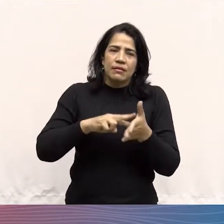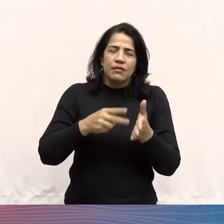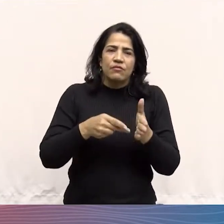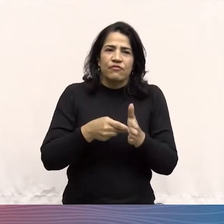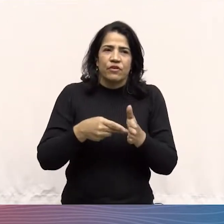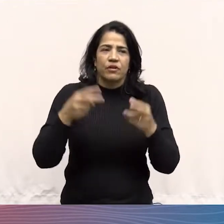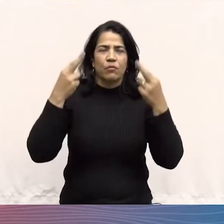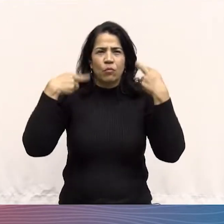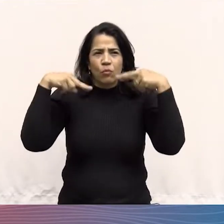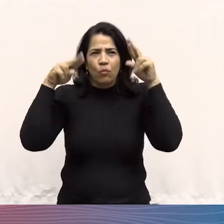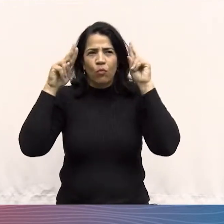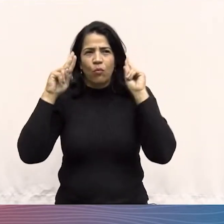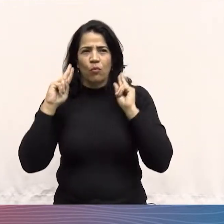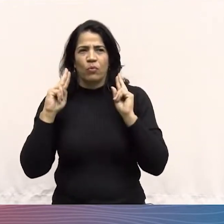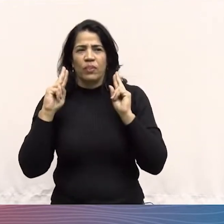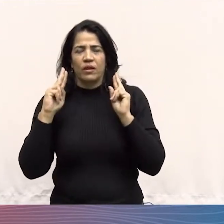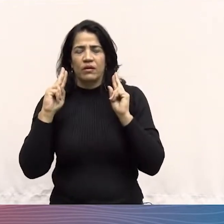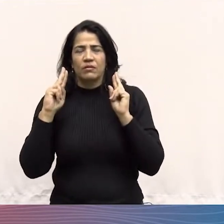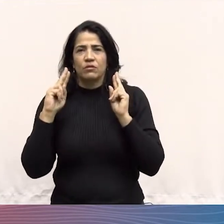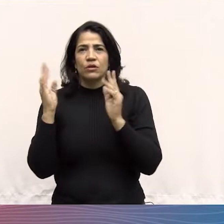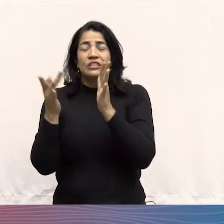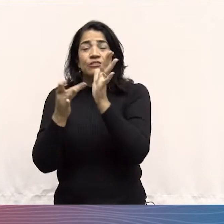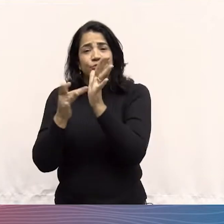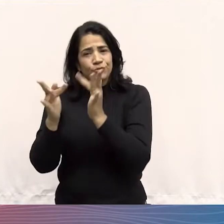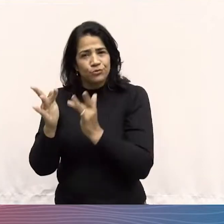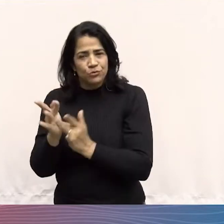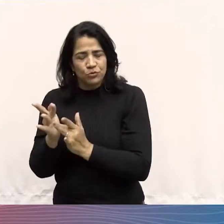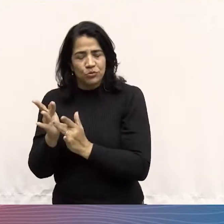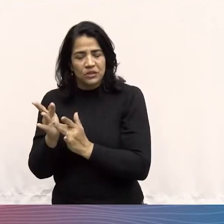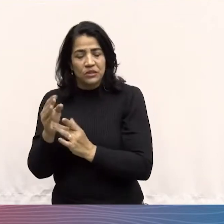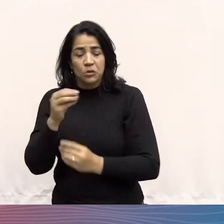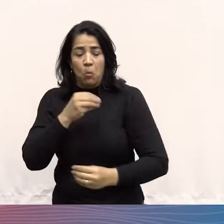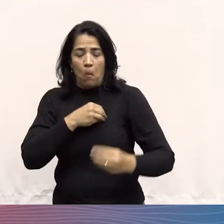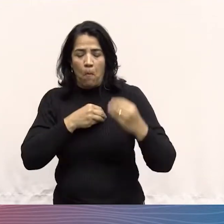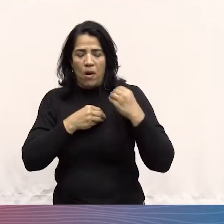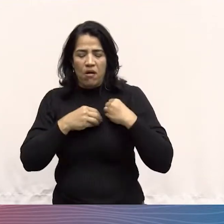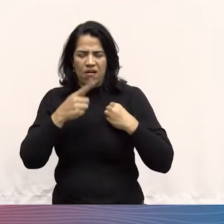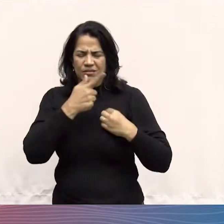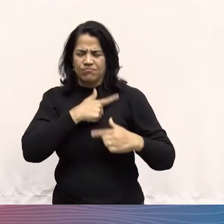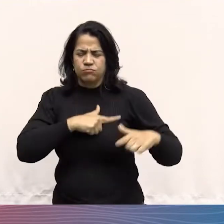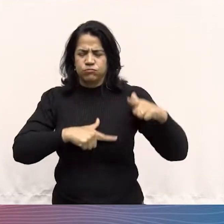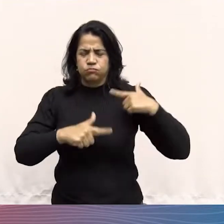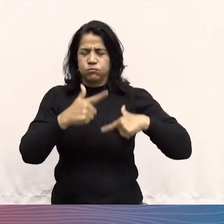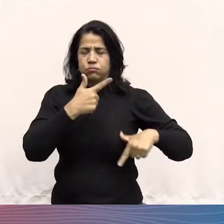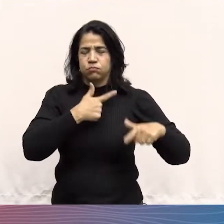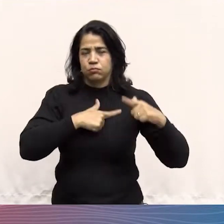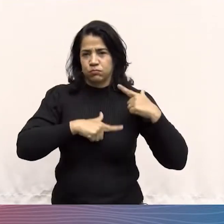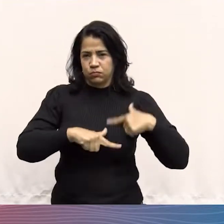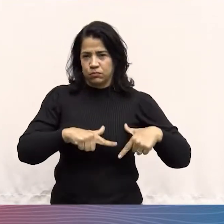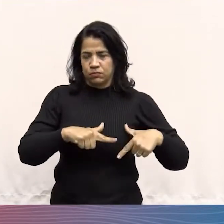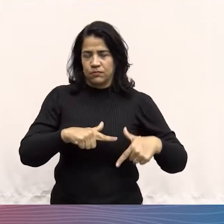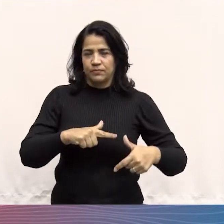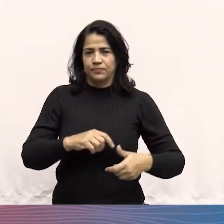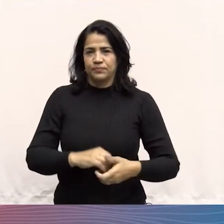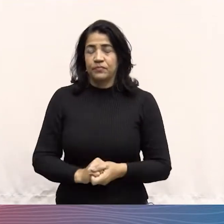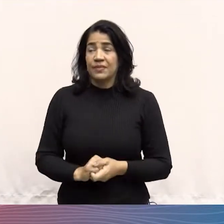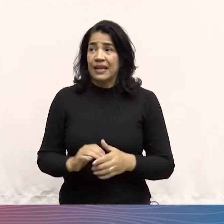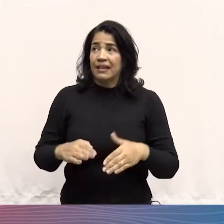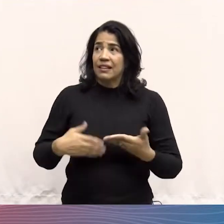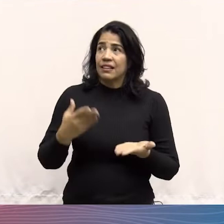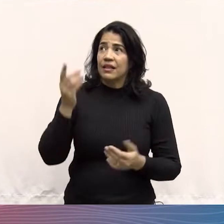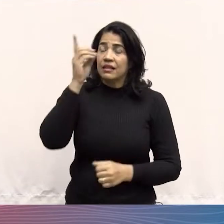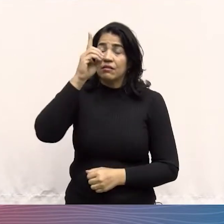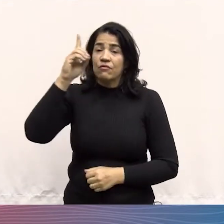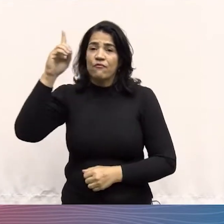caso, Deus então fez essa salvação para o homem, né, matando o